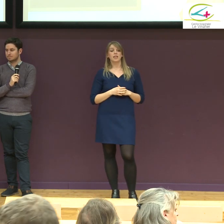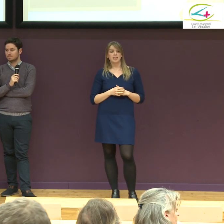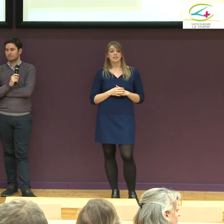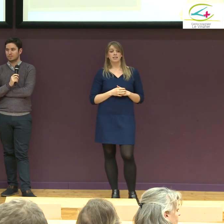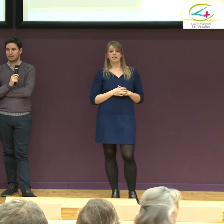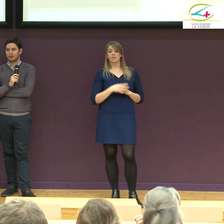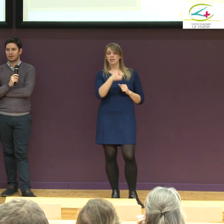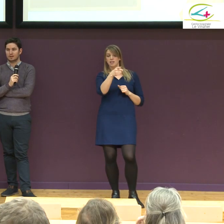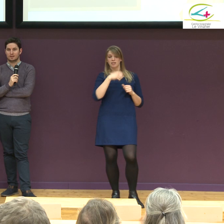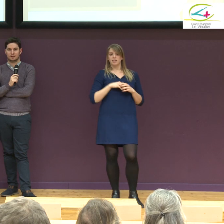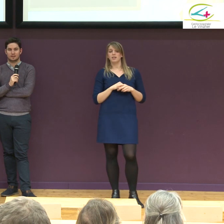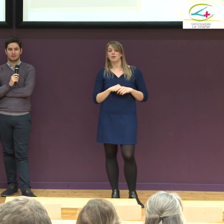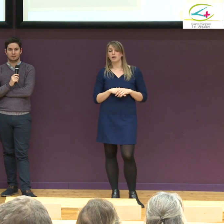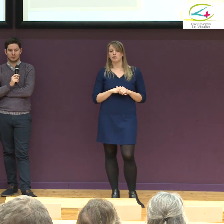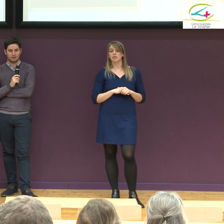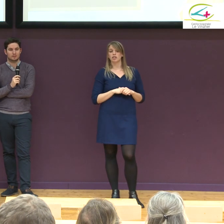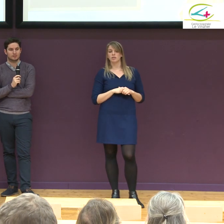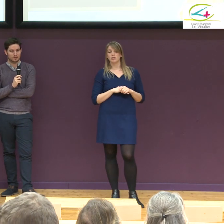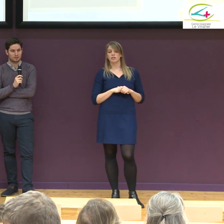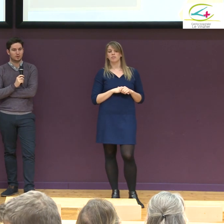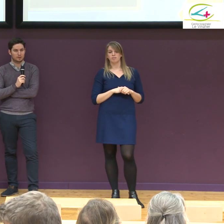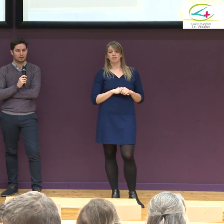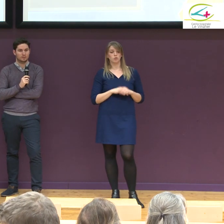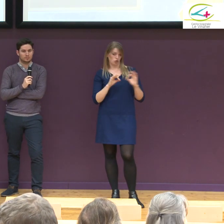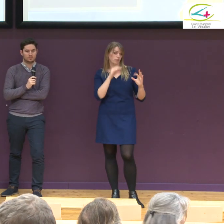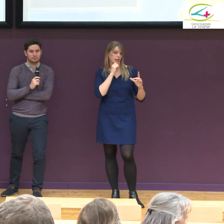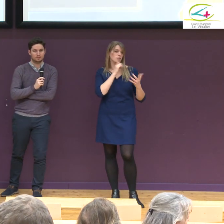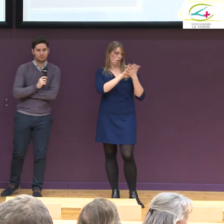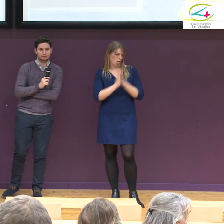Bon, vous avez la réponse? La vieillesse, les ouais, âgés. Vieillissement, ouais.